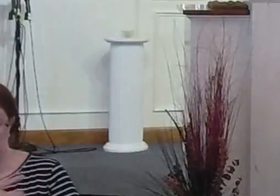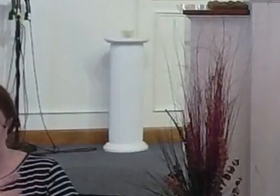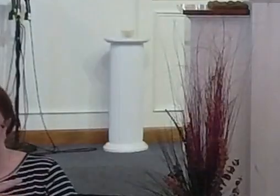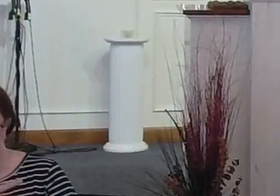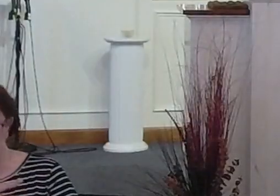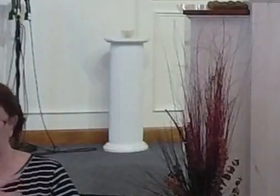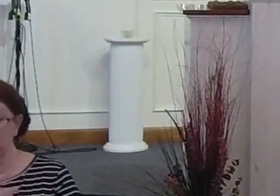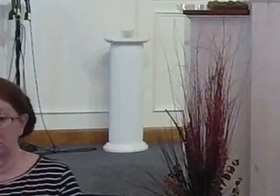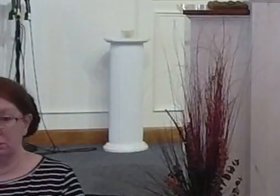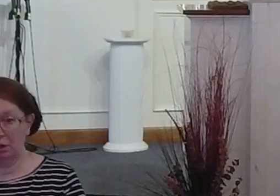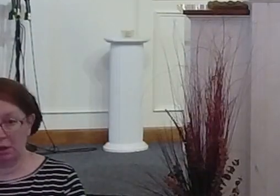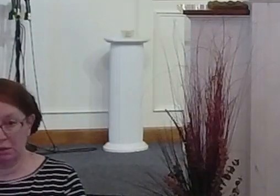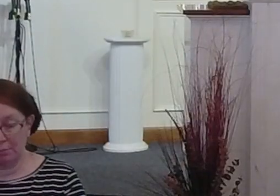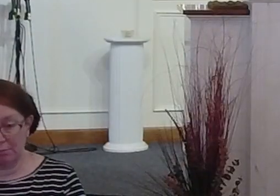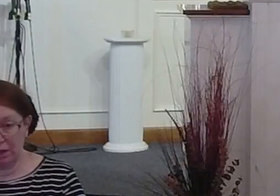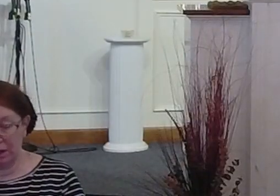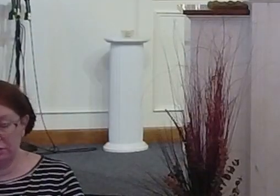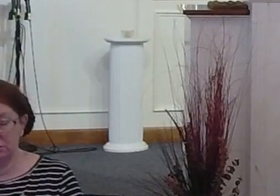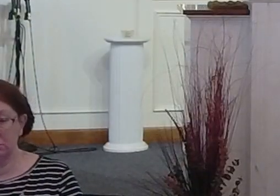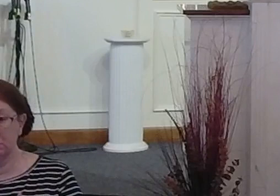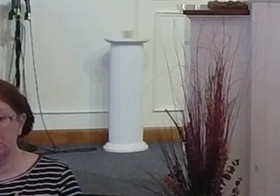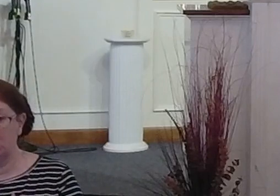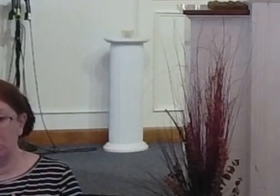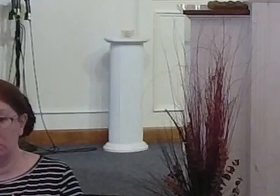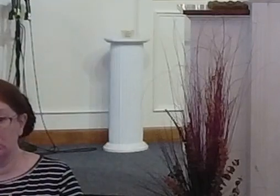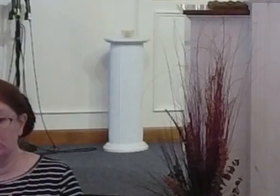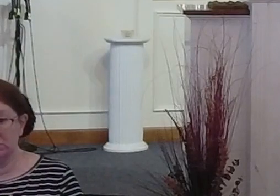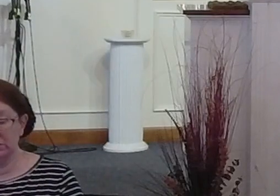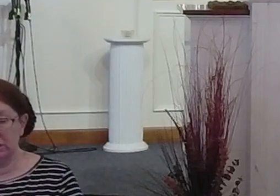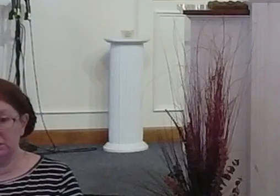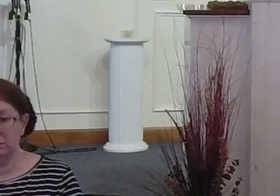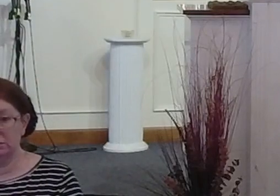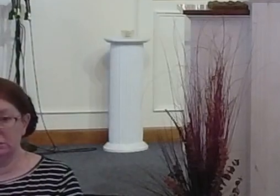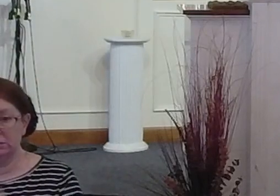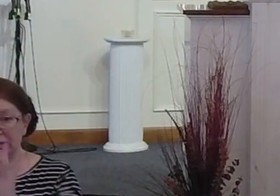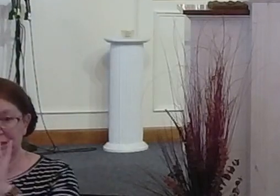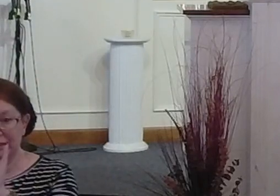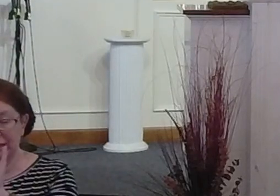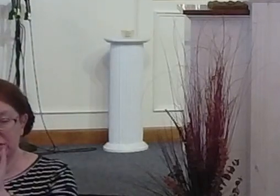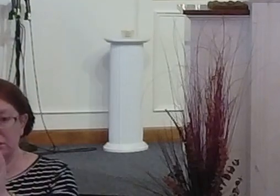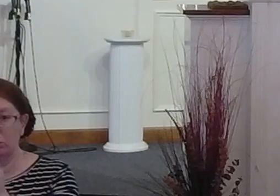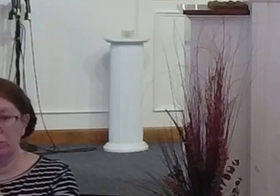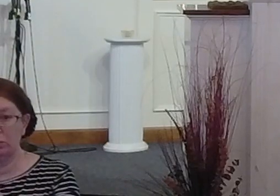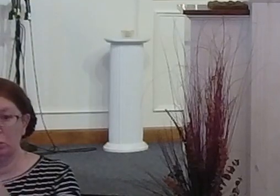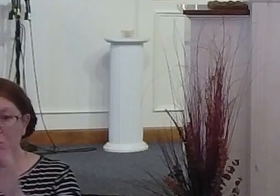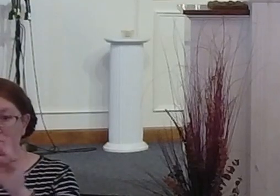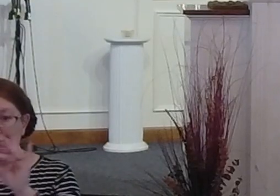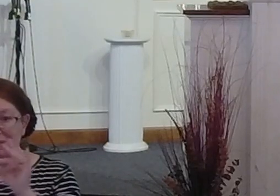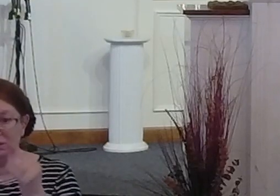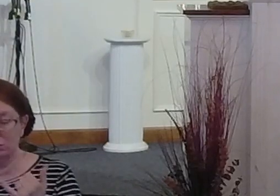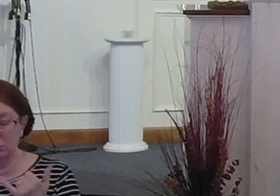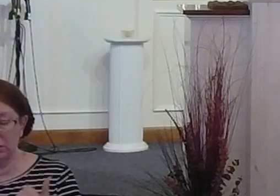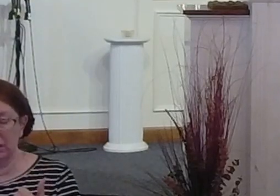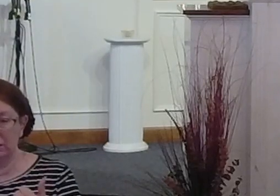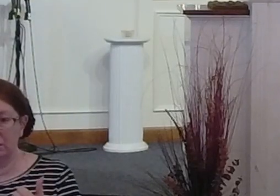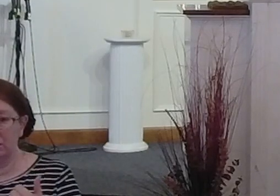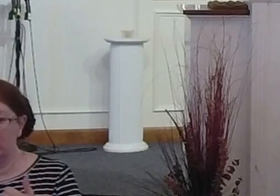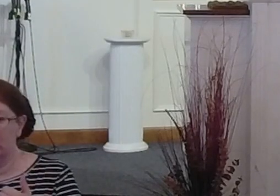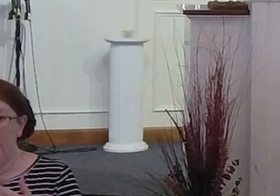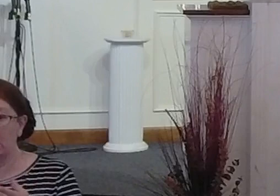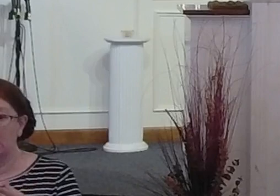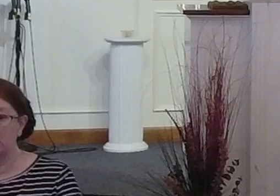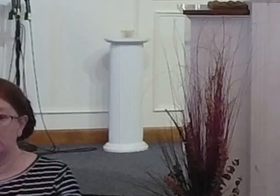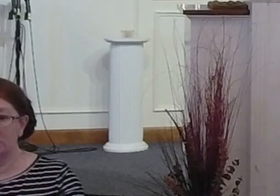hoy. Toca mi corazón y deja que mi mente esté 100% entonado con lo que tú quieres decirnos el día de